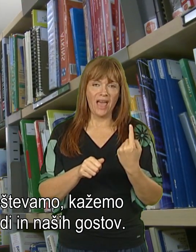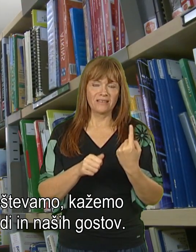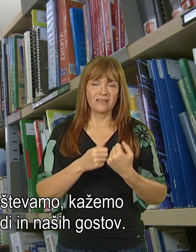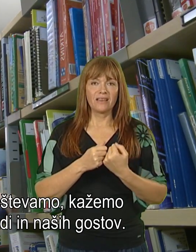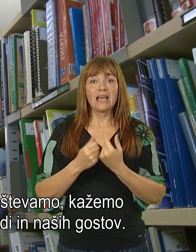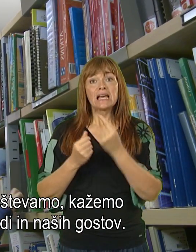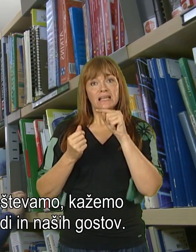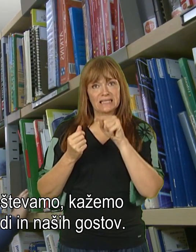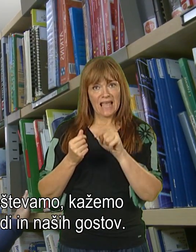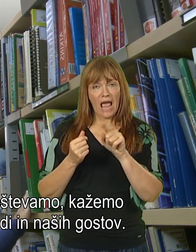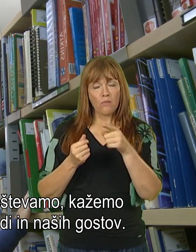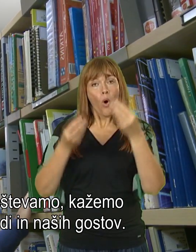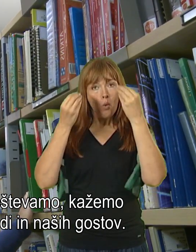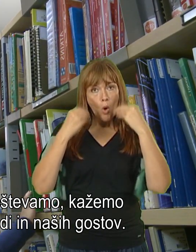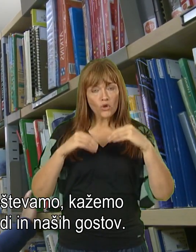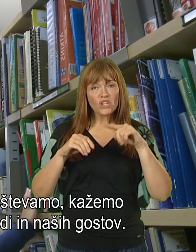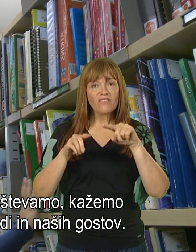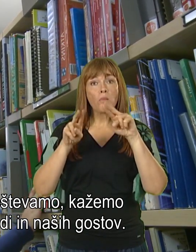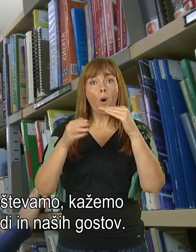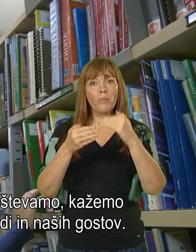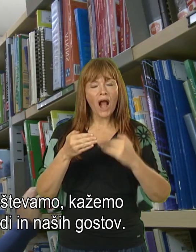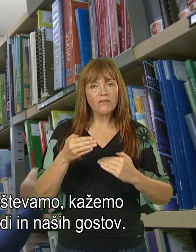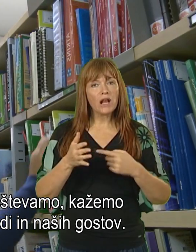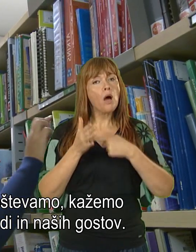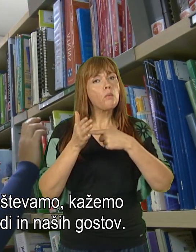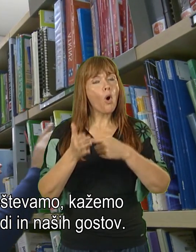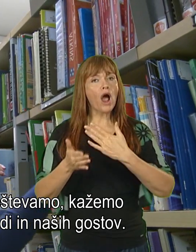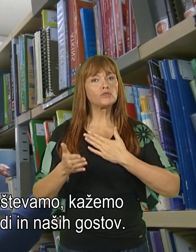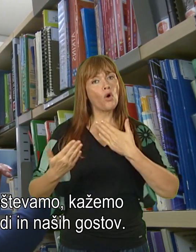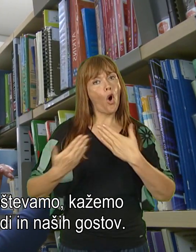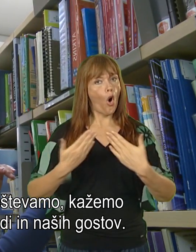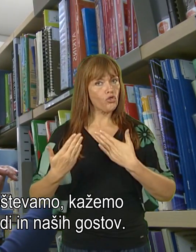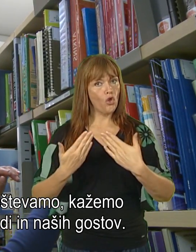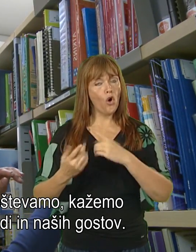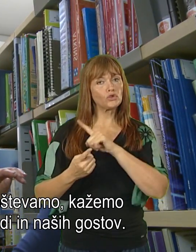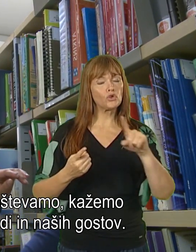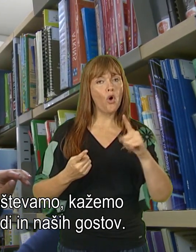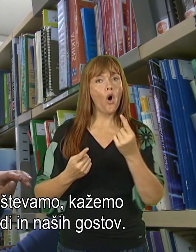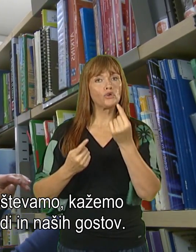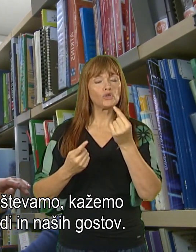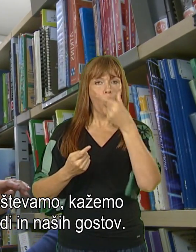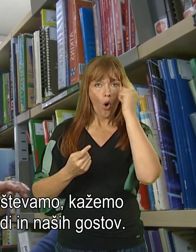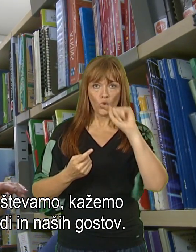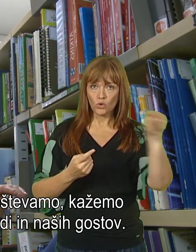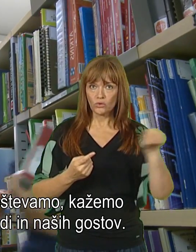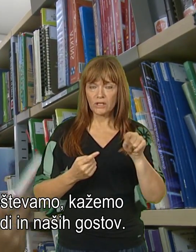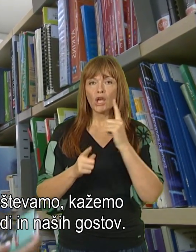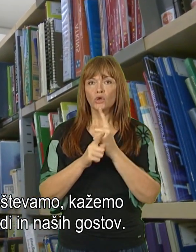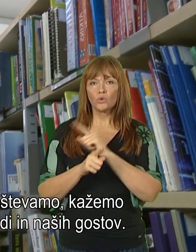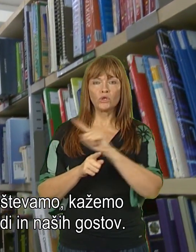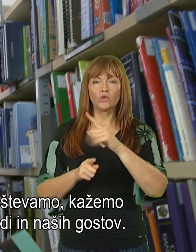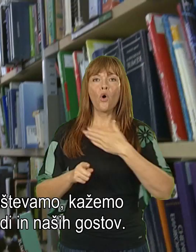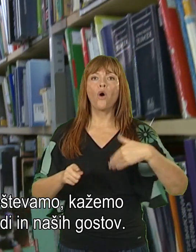In s tem, ko jih upoštevamo, pokažemo svoj odnos do soljudi in tudi